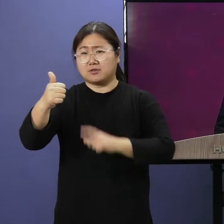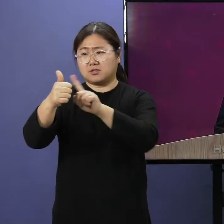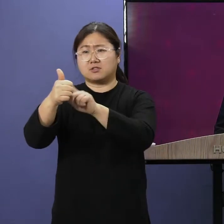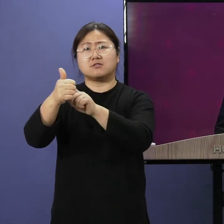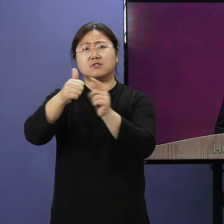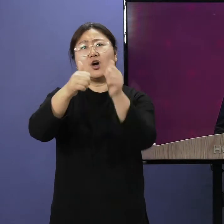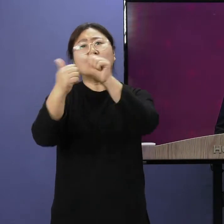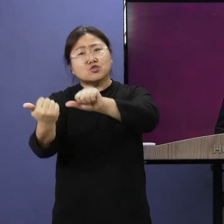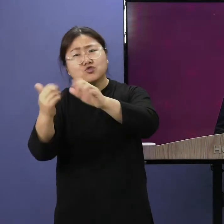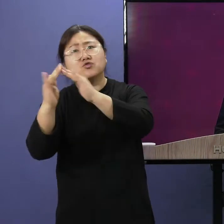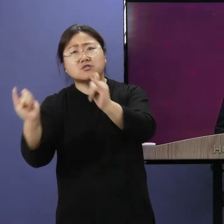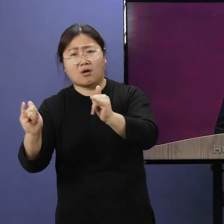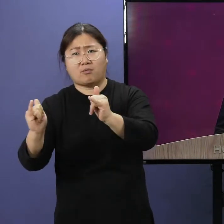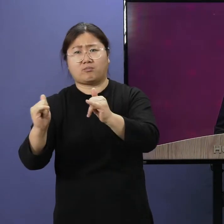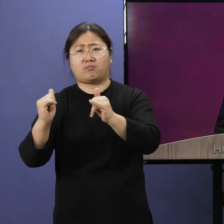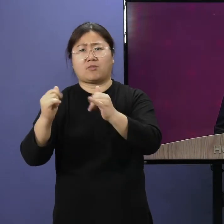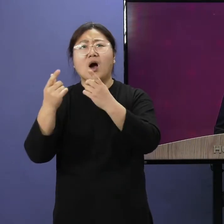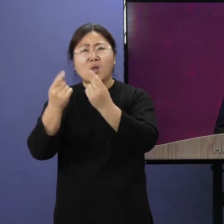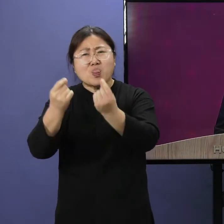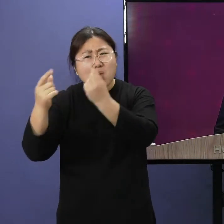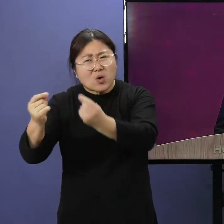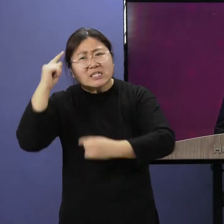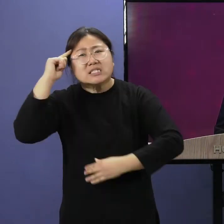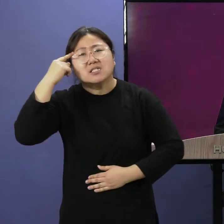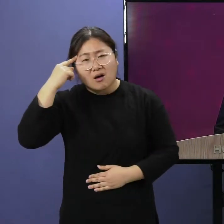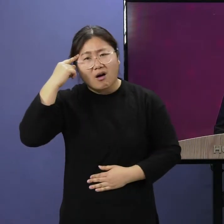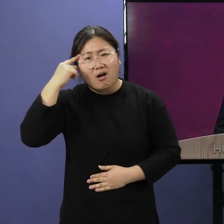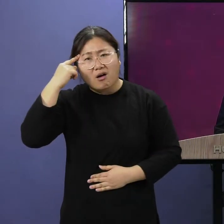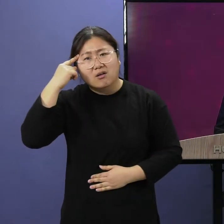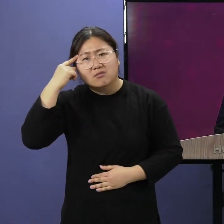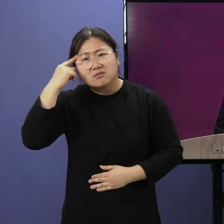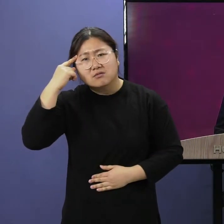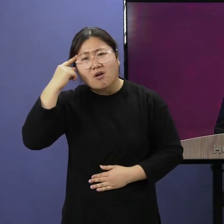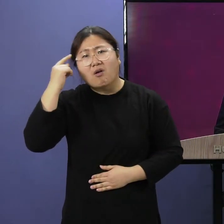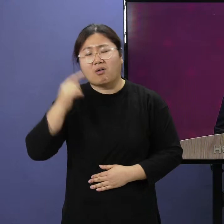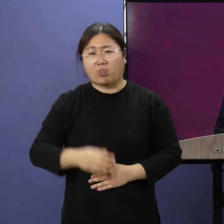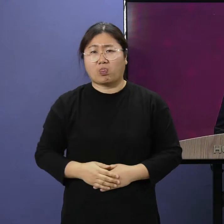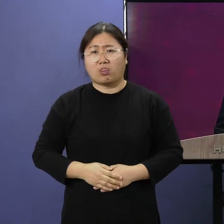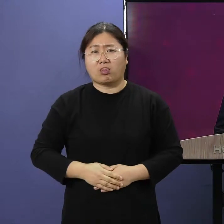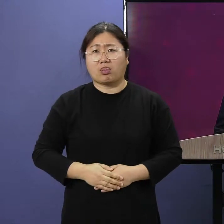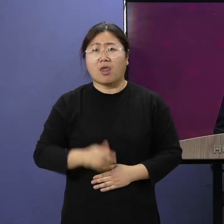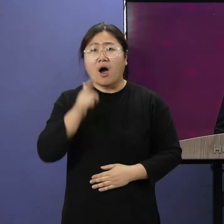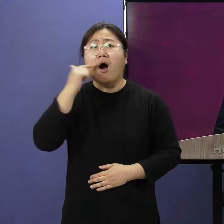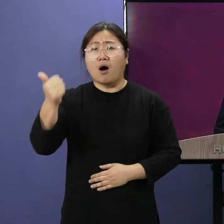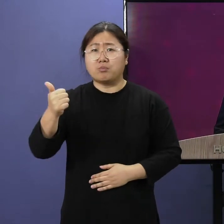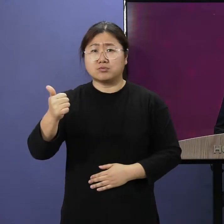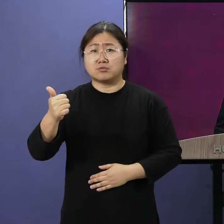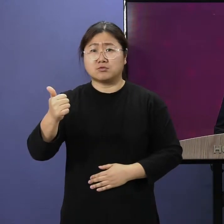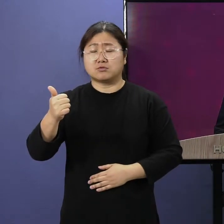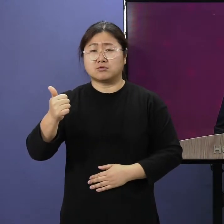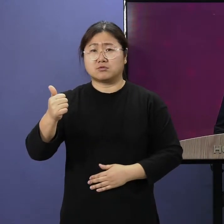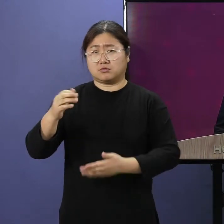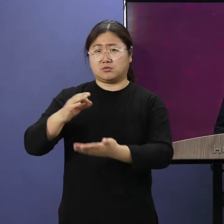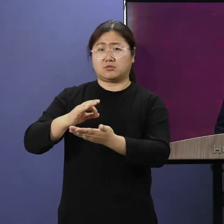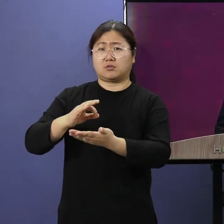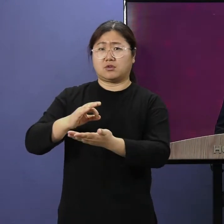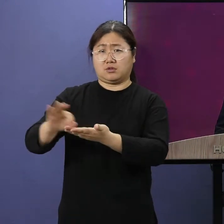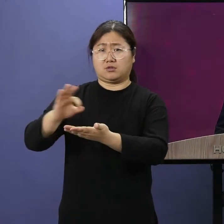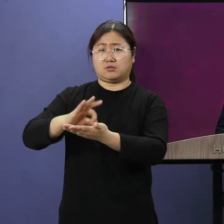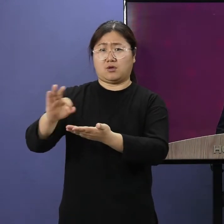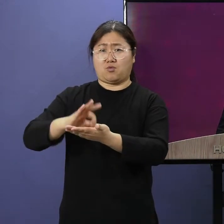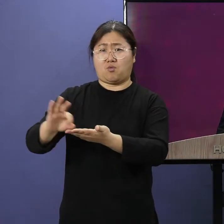당신은 죽은 사람이에요. 당신이 시체라고요. 그러니까 어차피 쓸 거 없으니까 그거 나 주세요 라고 이야기하는